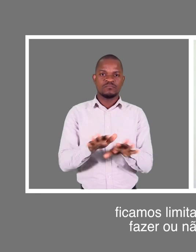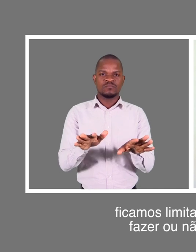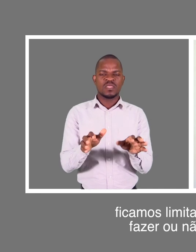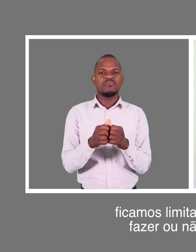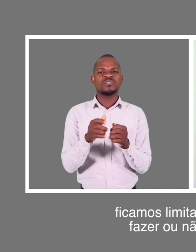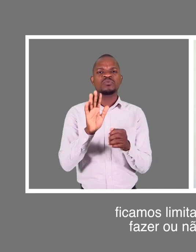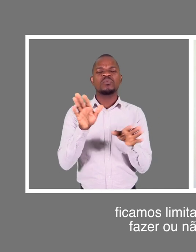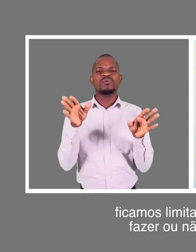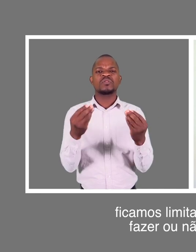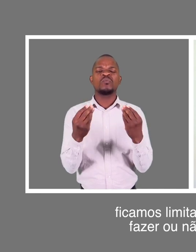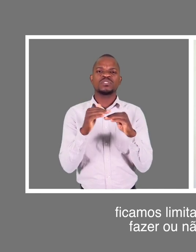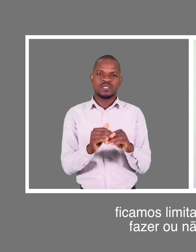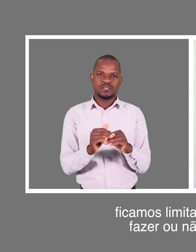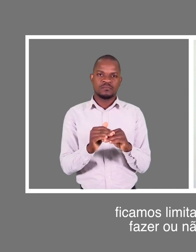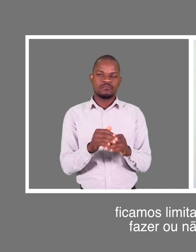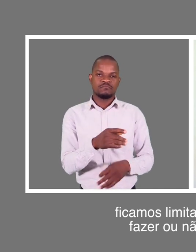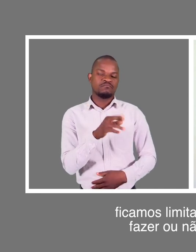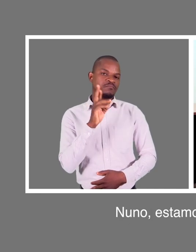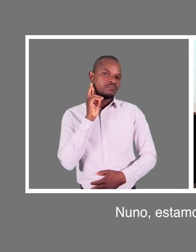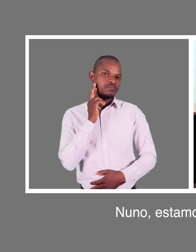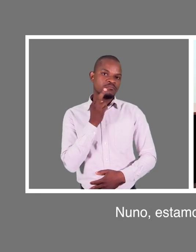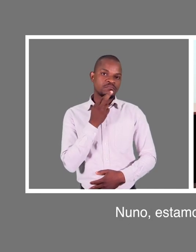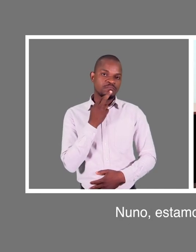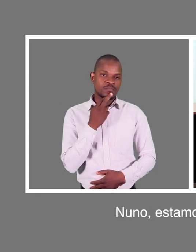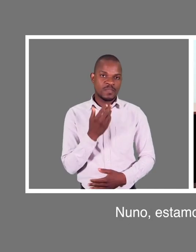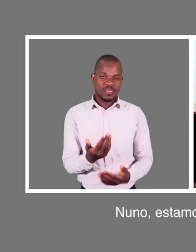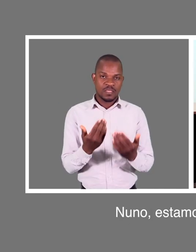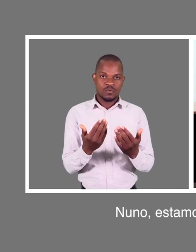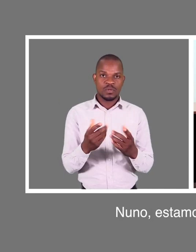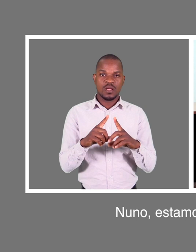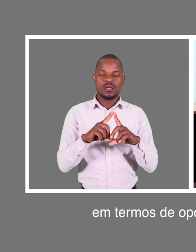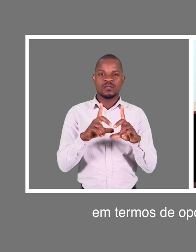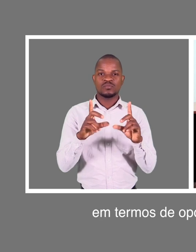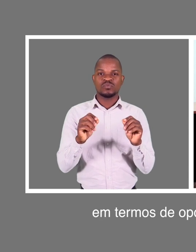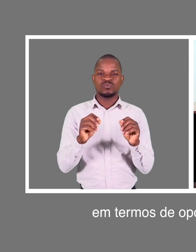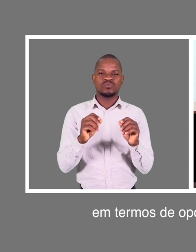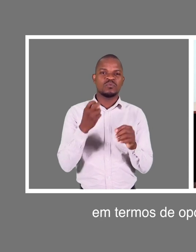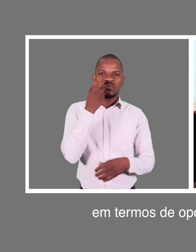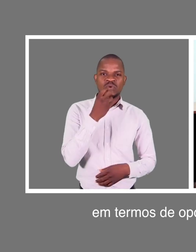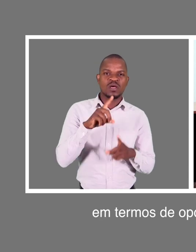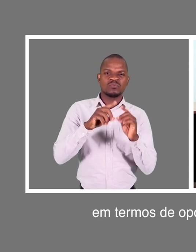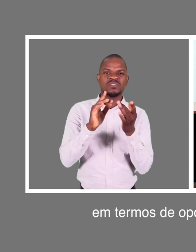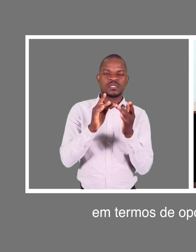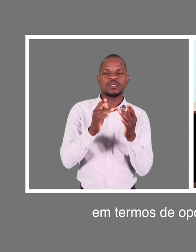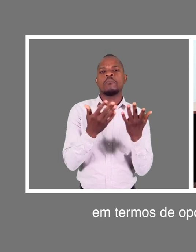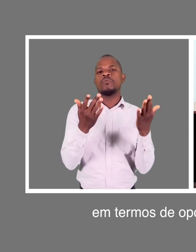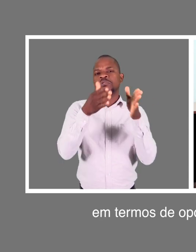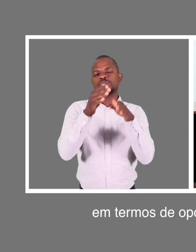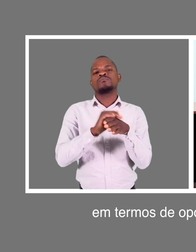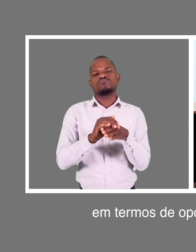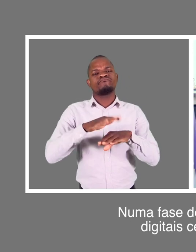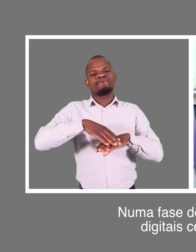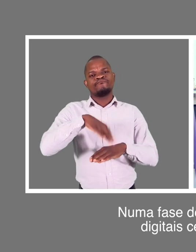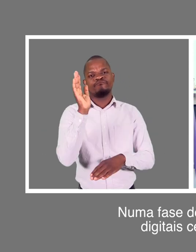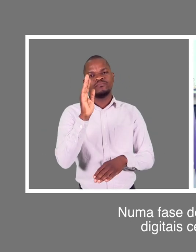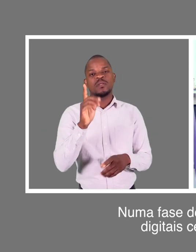podemos fazer ou não com a própria tecnologia. Não estamos num período de Covid-19. Em termos de oportunidade da Oceânia, como é que